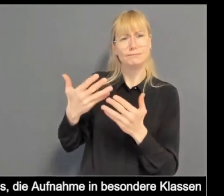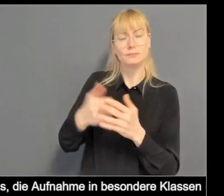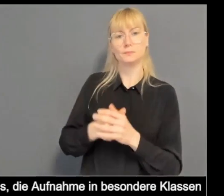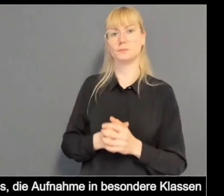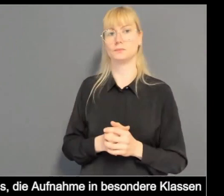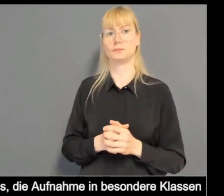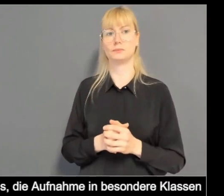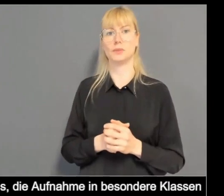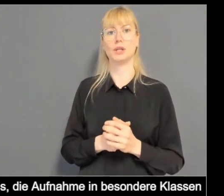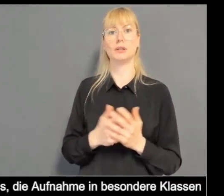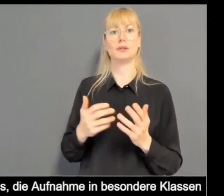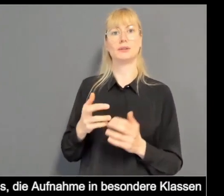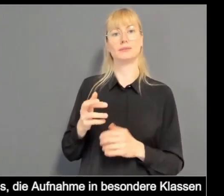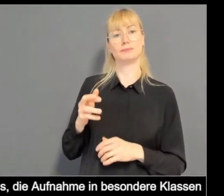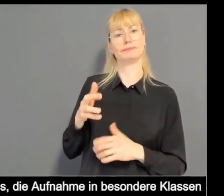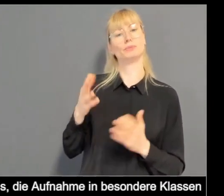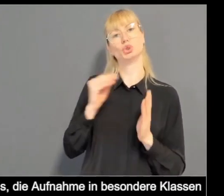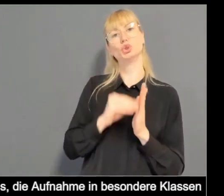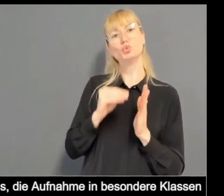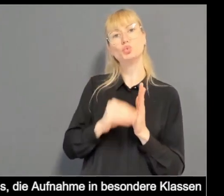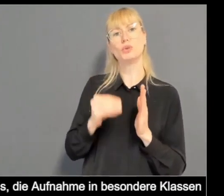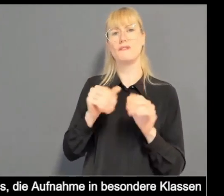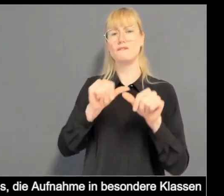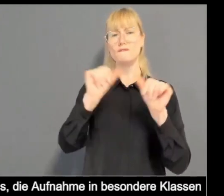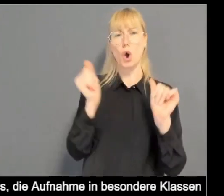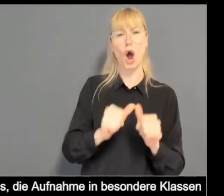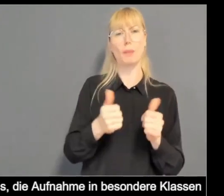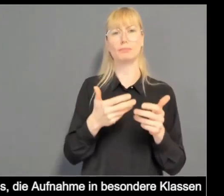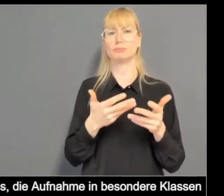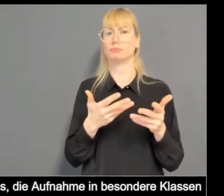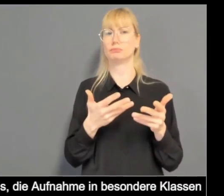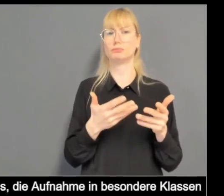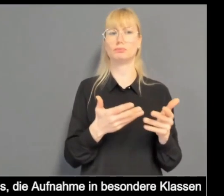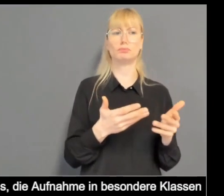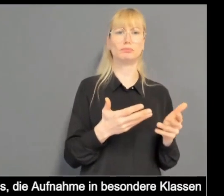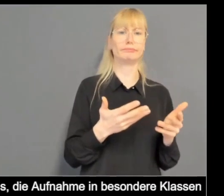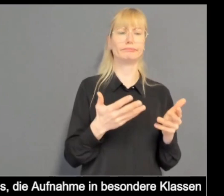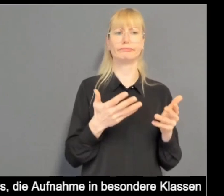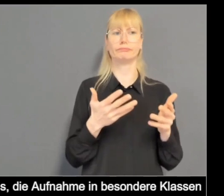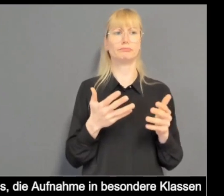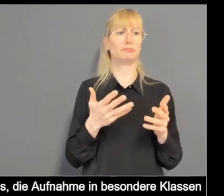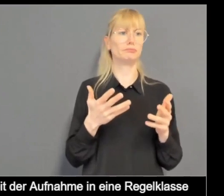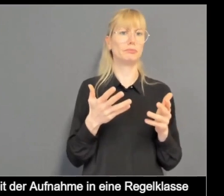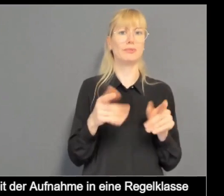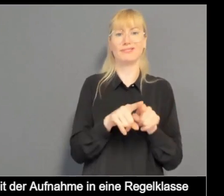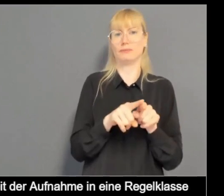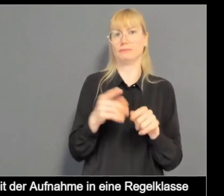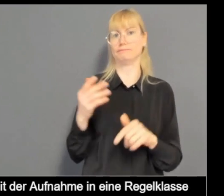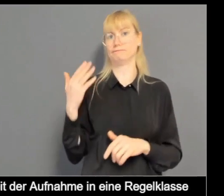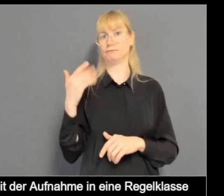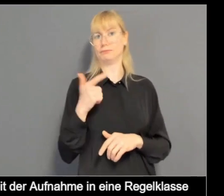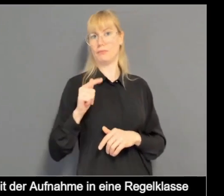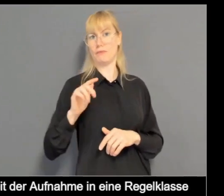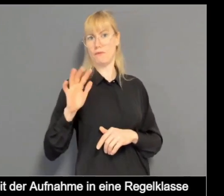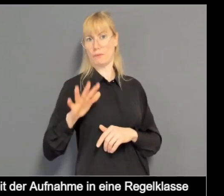zunehmen wird. Wir werden da übrigens alle Schulen und Schularten mit einbinden. Das